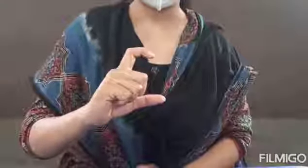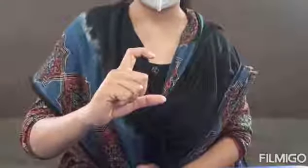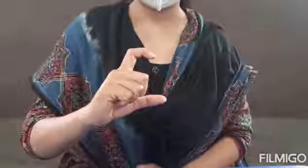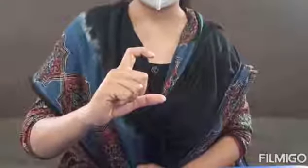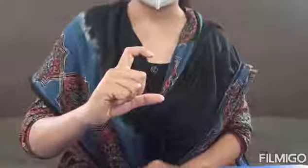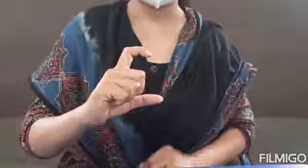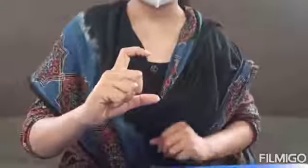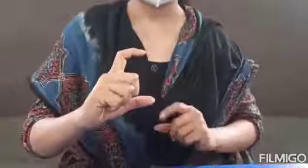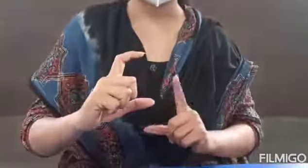સી